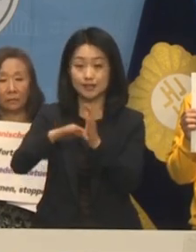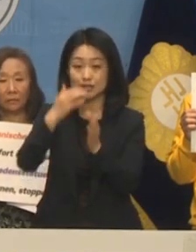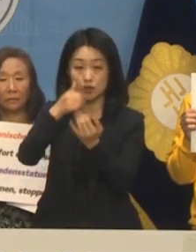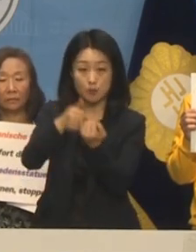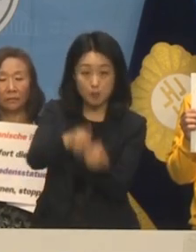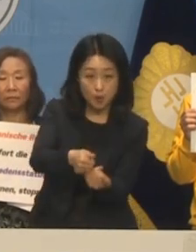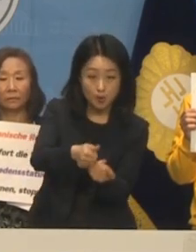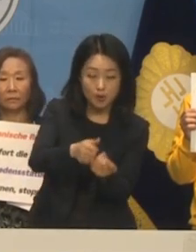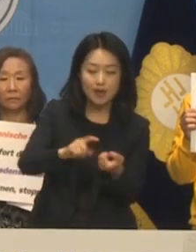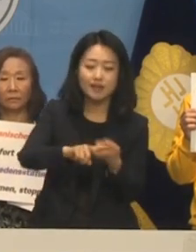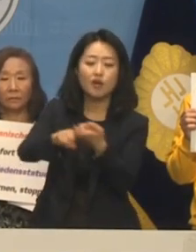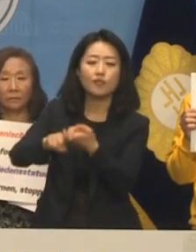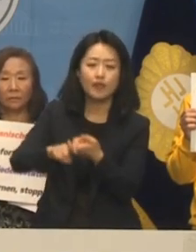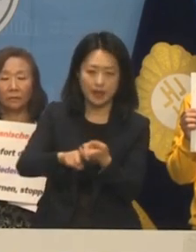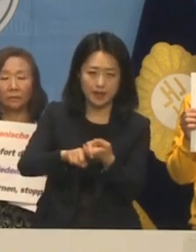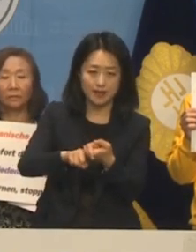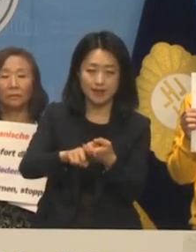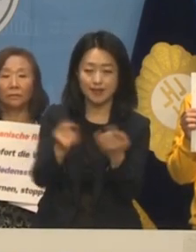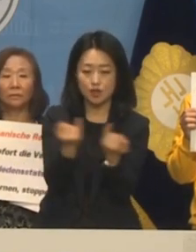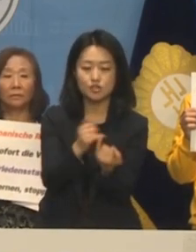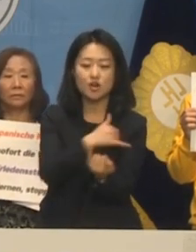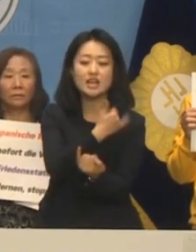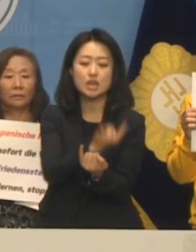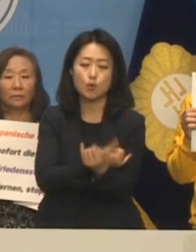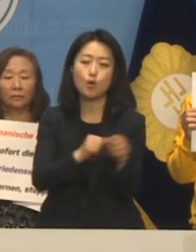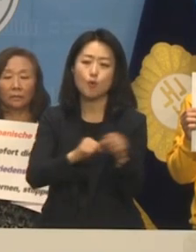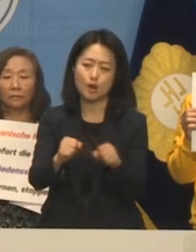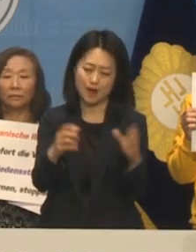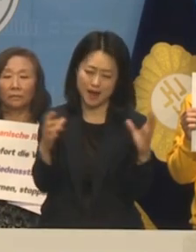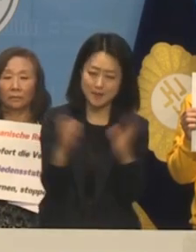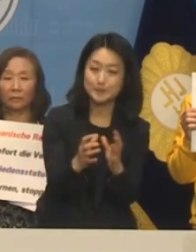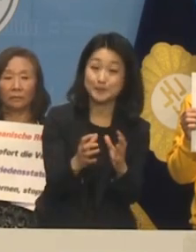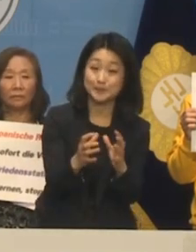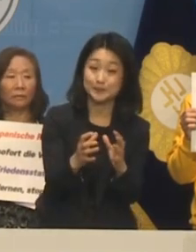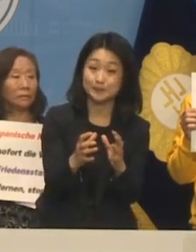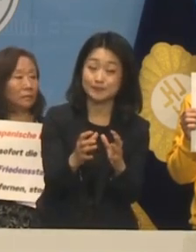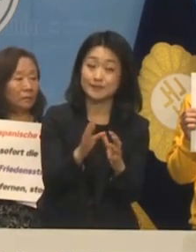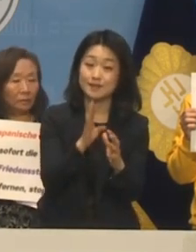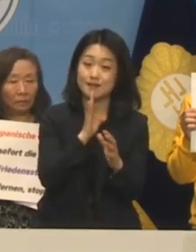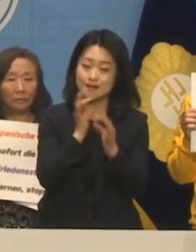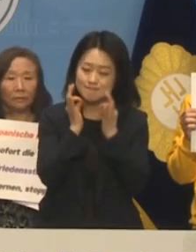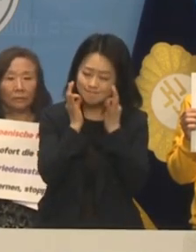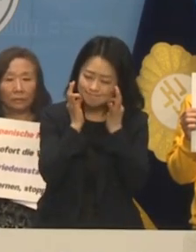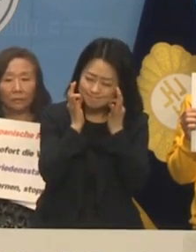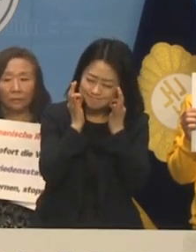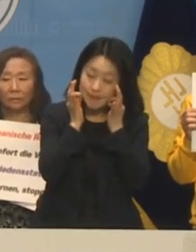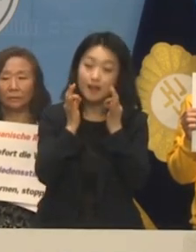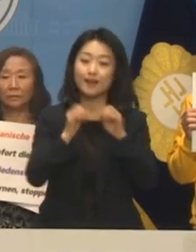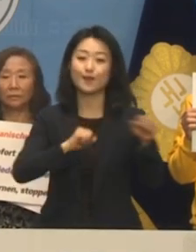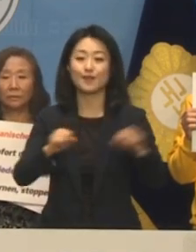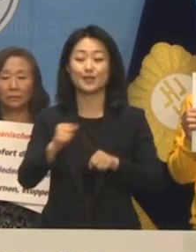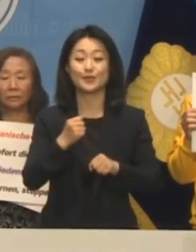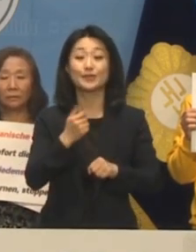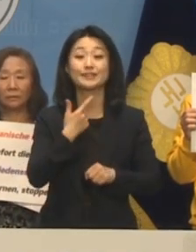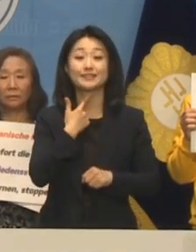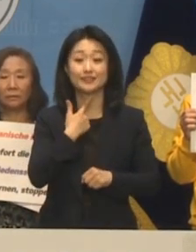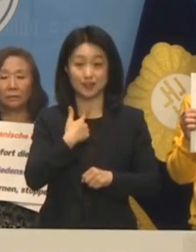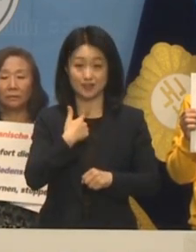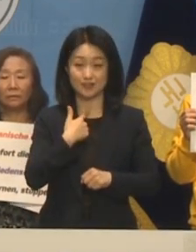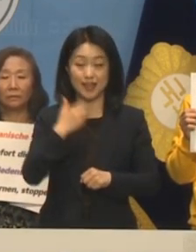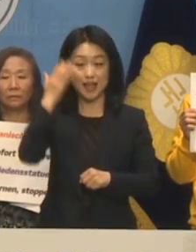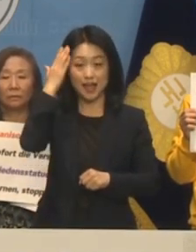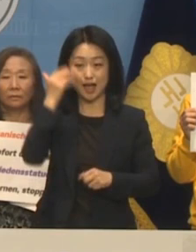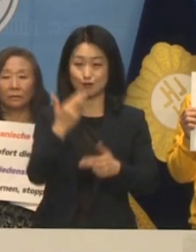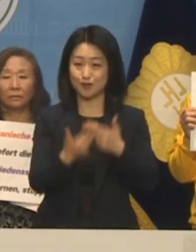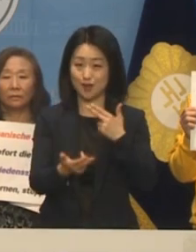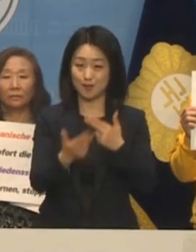피해자와 연대하는 여러 여성 인권 활동가들과 함께 가열차게 싸우고 계신 코리아